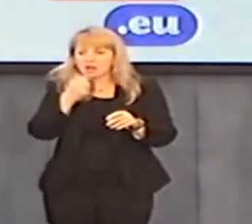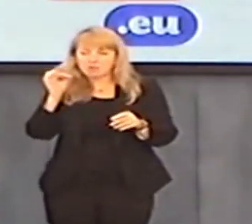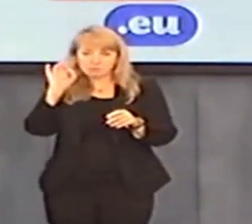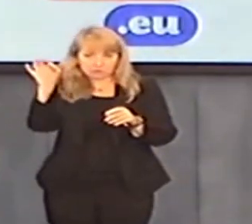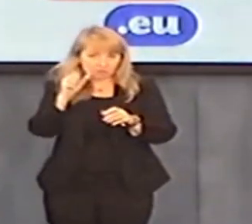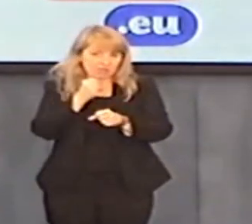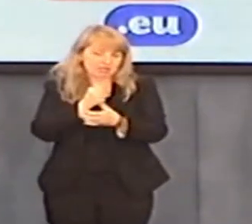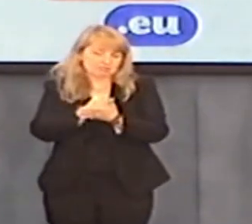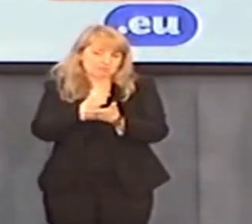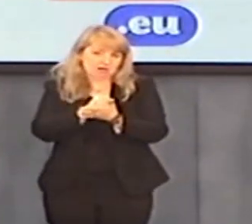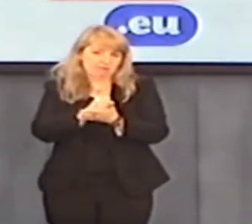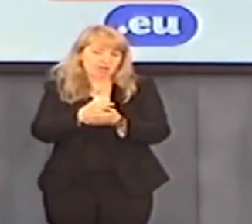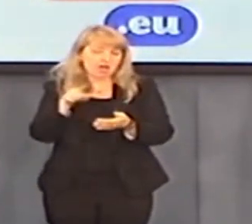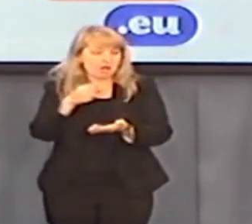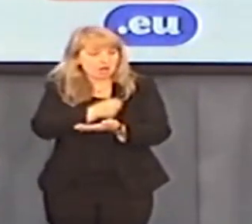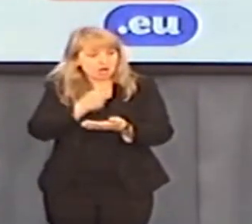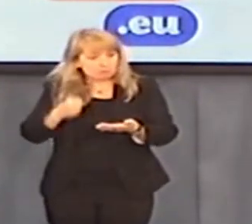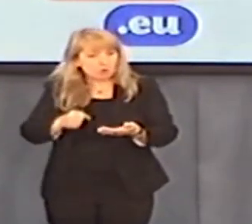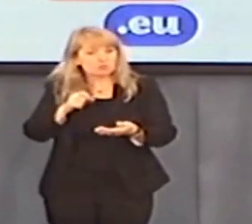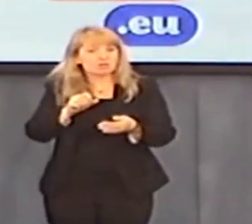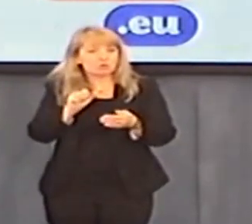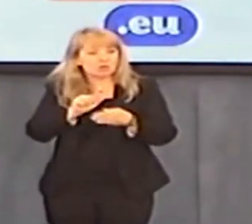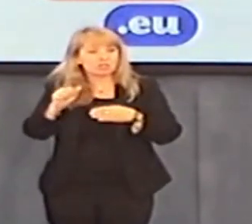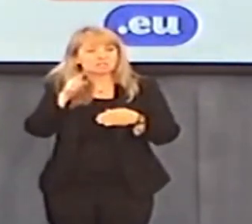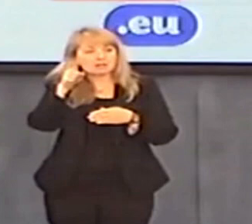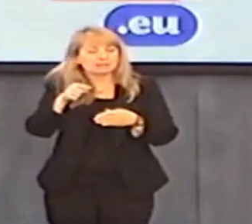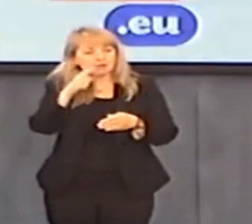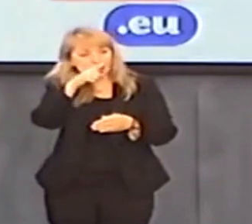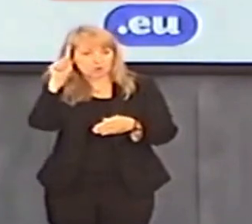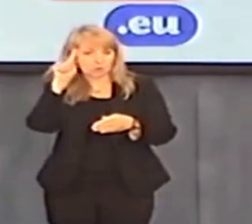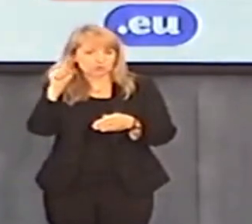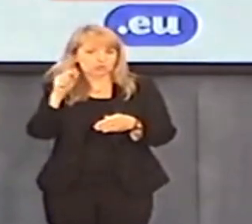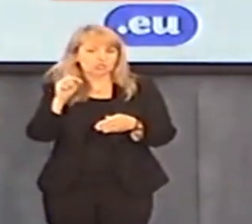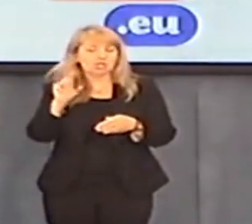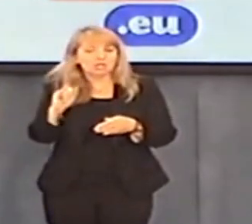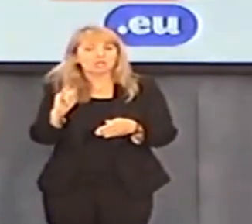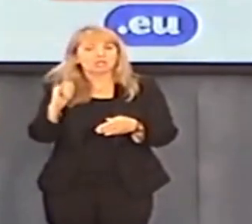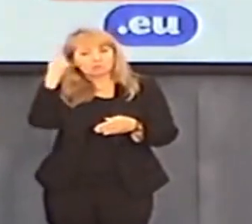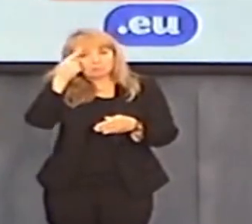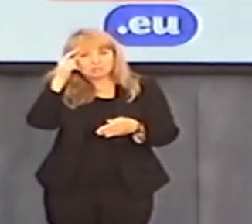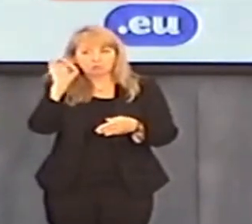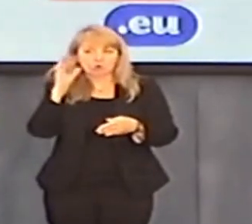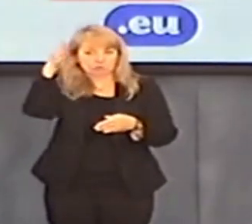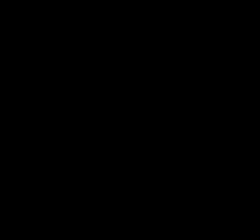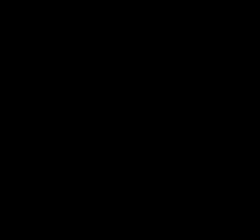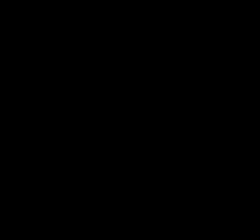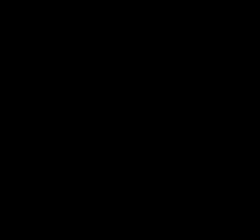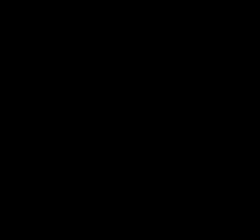posłowie zaczęli służyć ludziom i myśleć o przyszłości Polaków. Dziękuję bardzo.